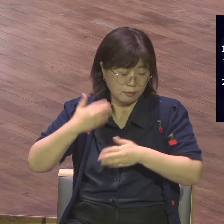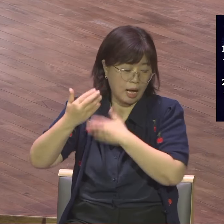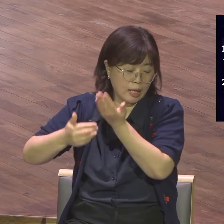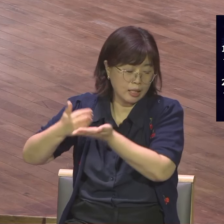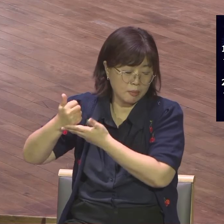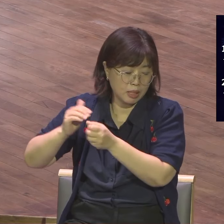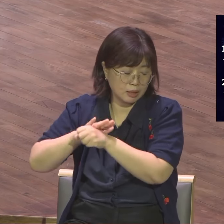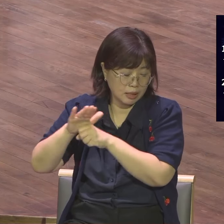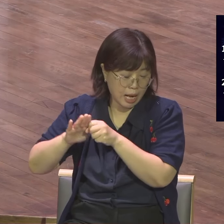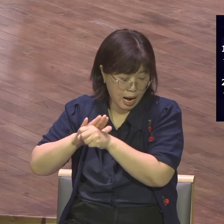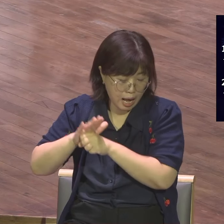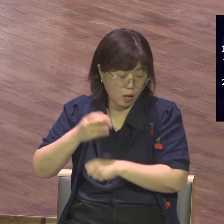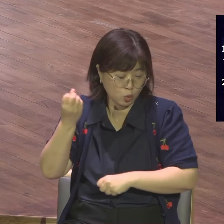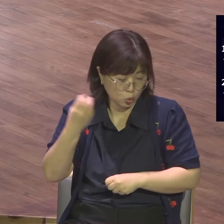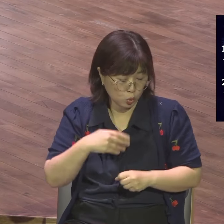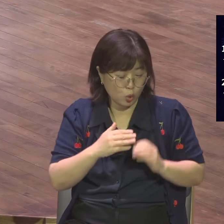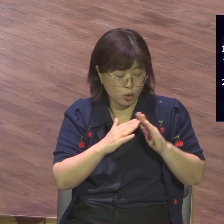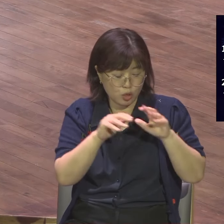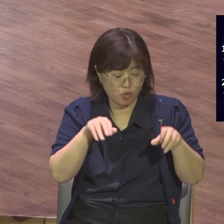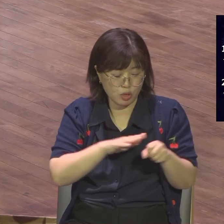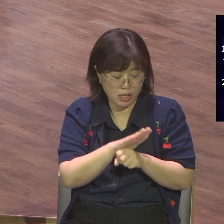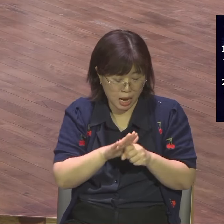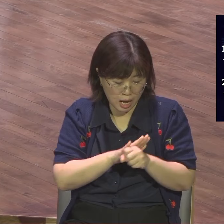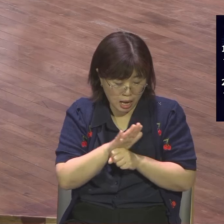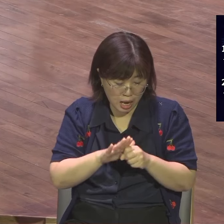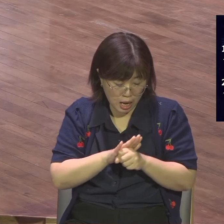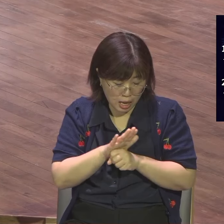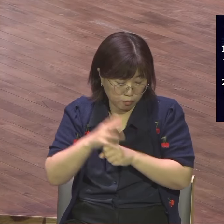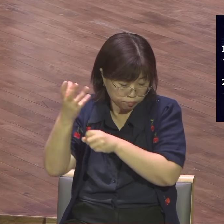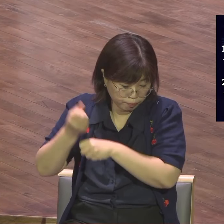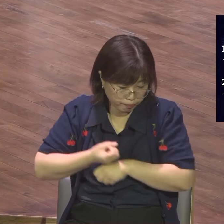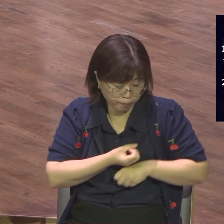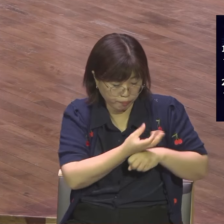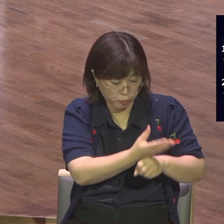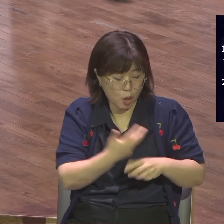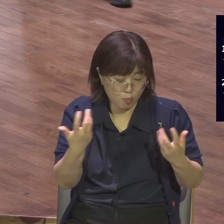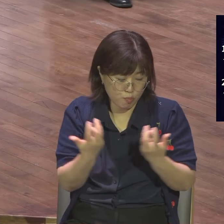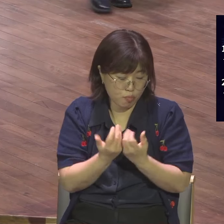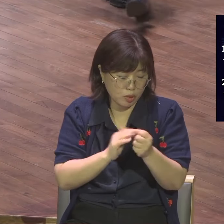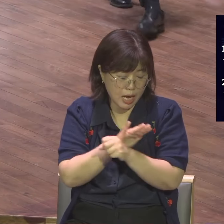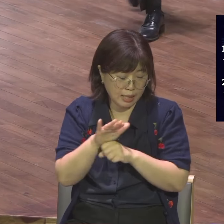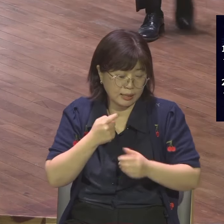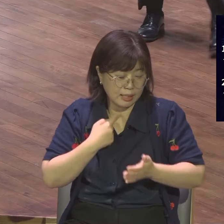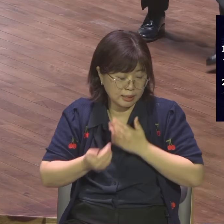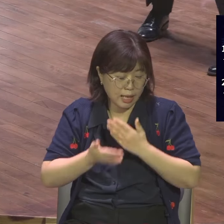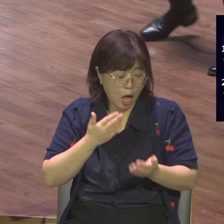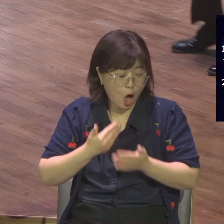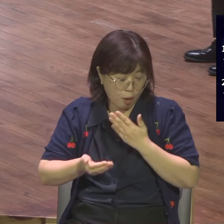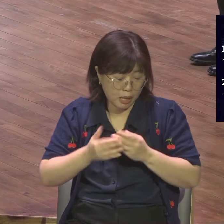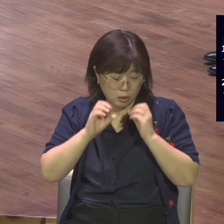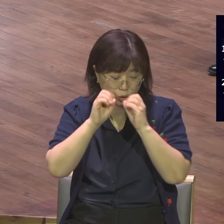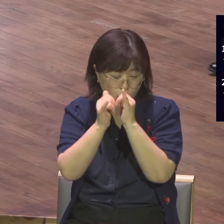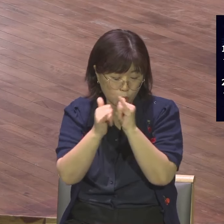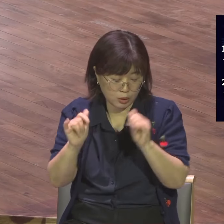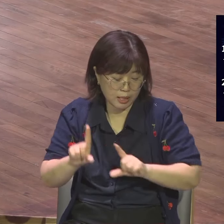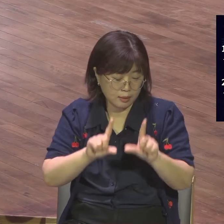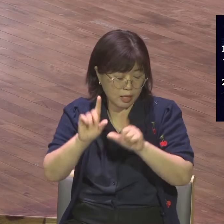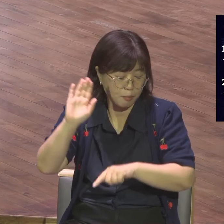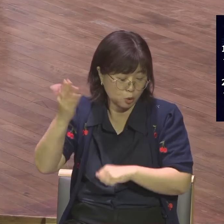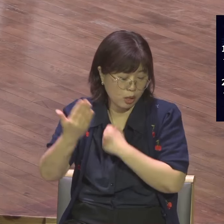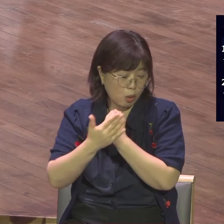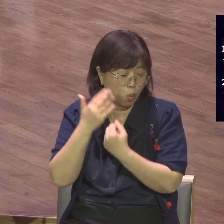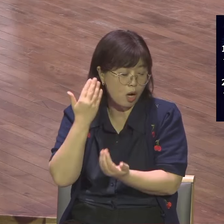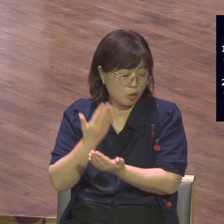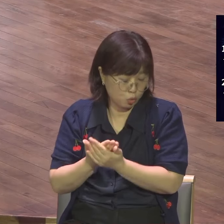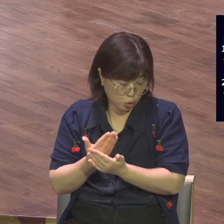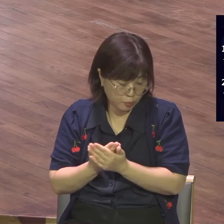주님 주시는 영원한 주님의 사랑이 불붙어서 모든 성도들에게 이 사랑을 증거하는 성도의 삶을